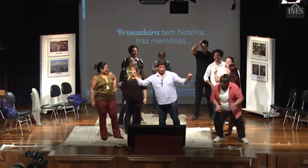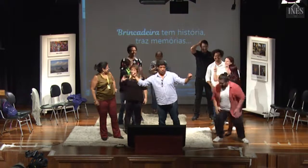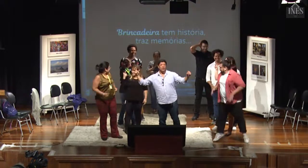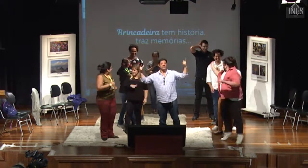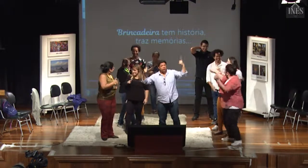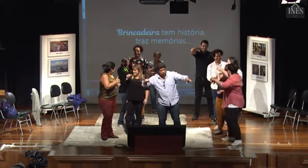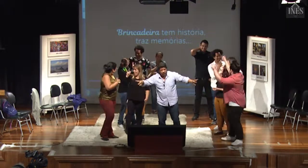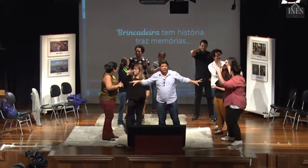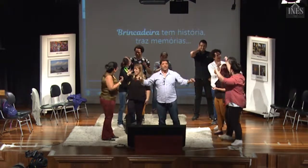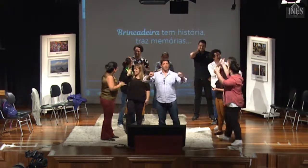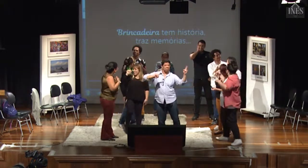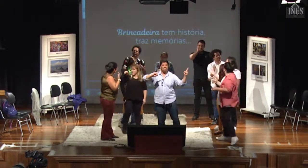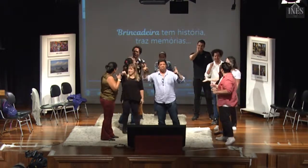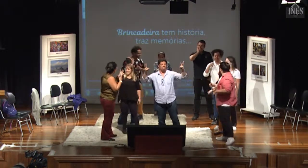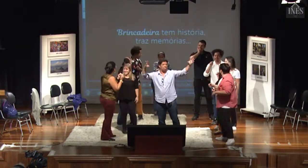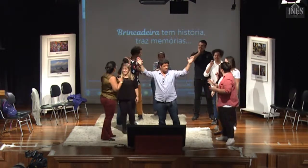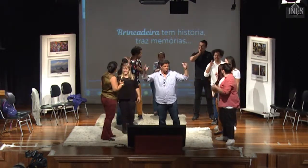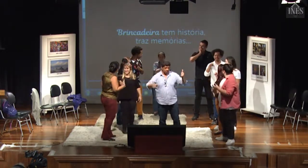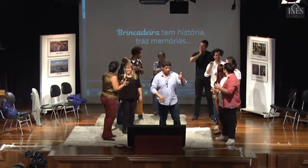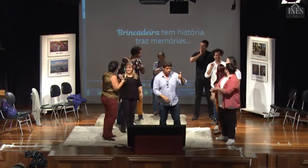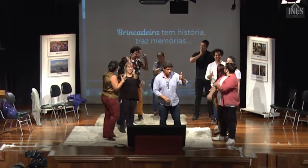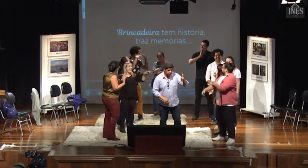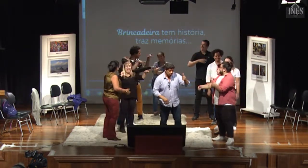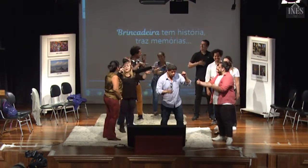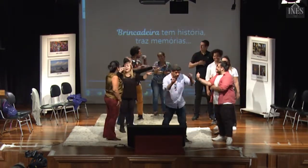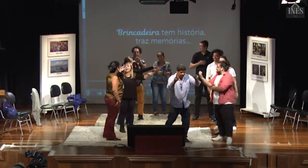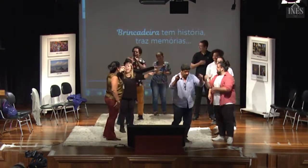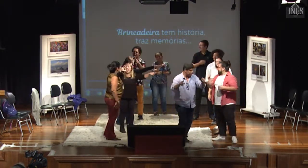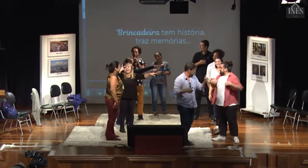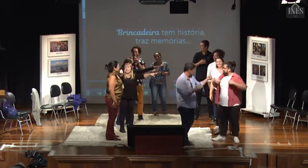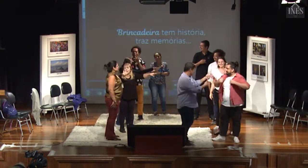Rejane. Novamente, começa as competições e as pontuações.